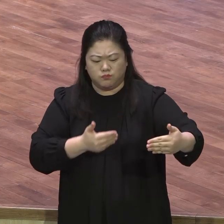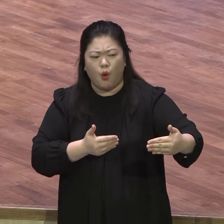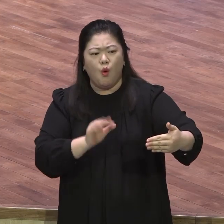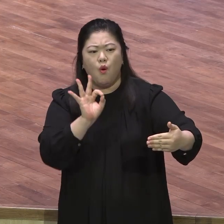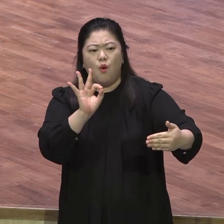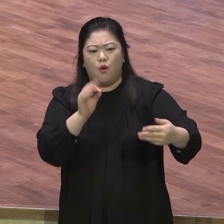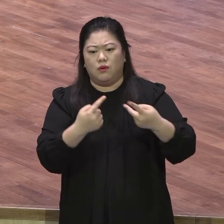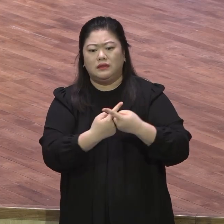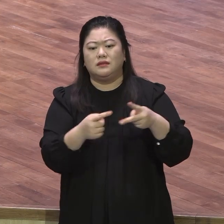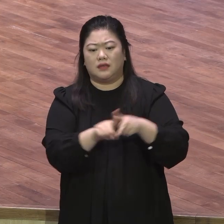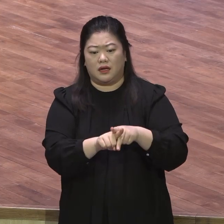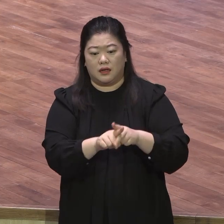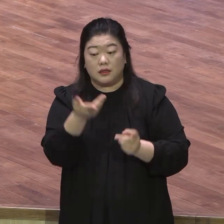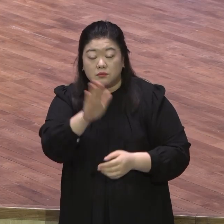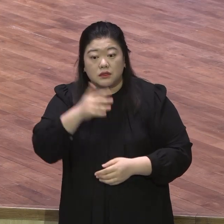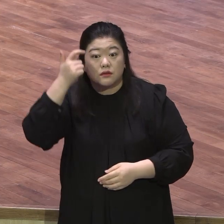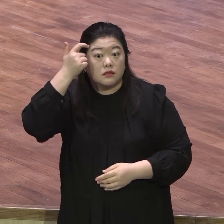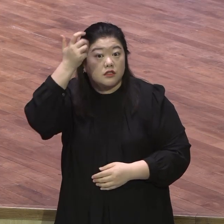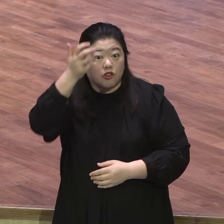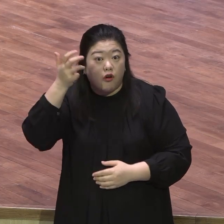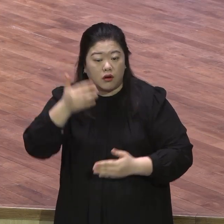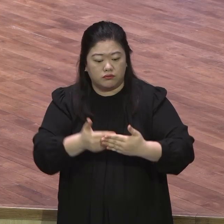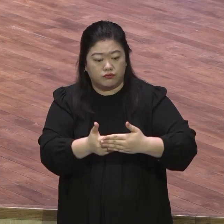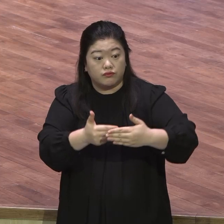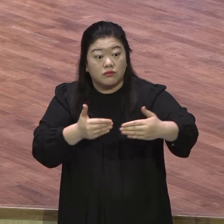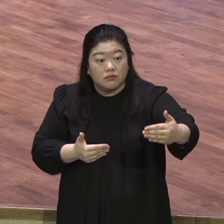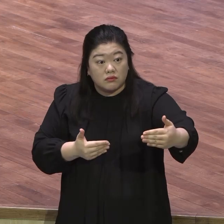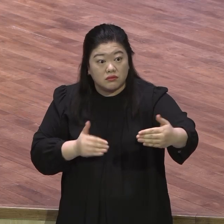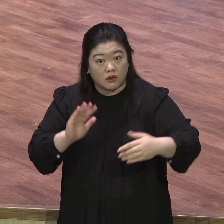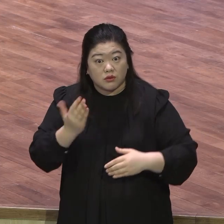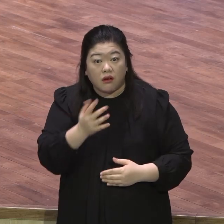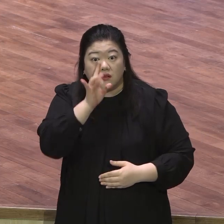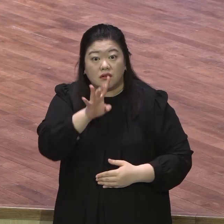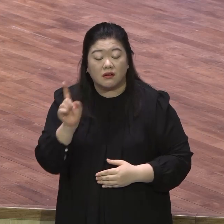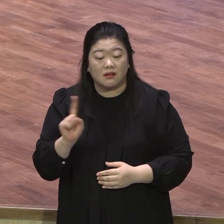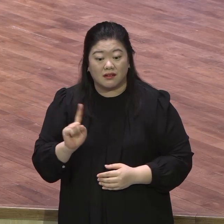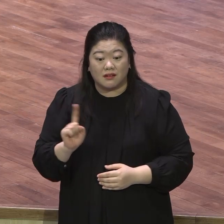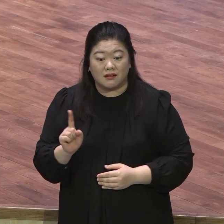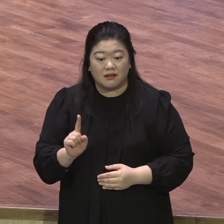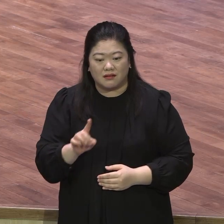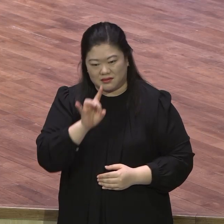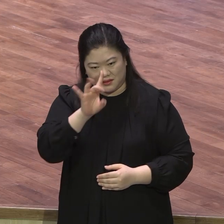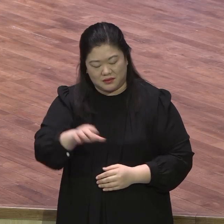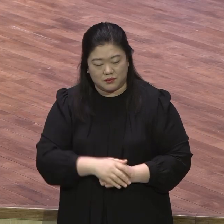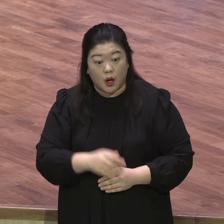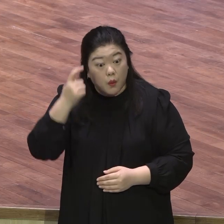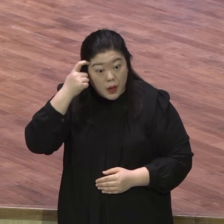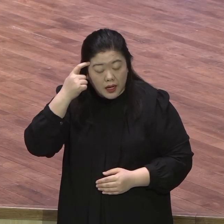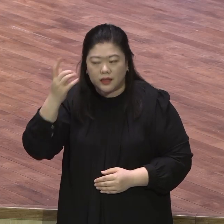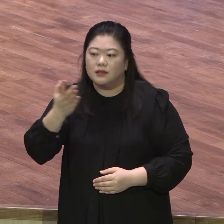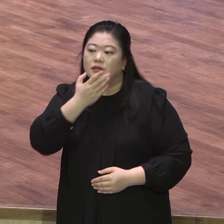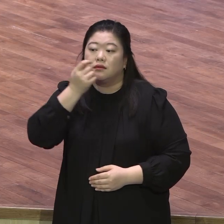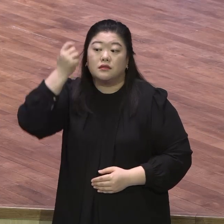말은 맞지 않습니다. 성경은 뭐라고 말하냐. 함께. 함께.